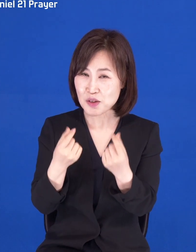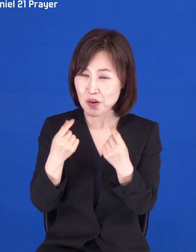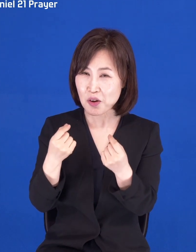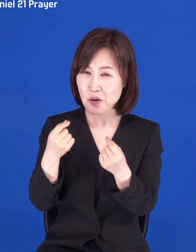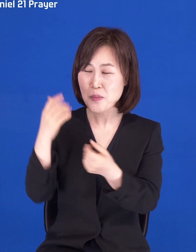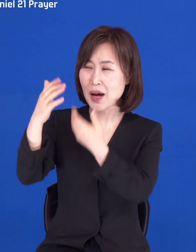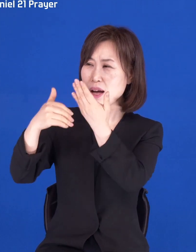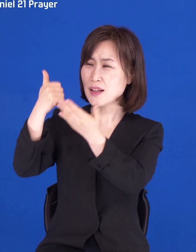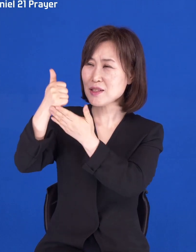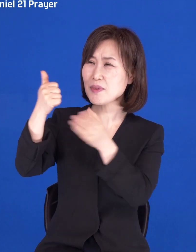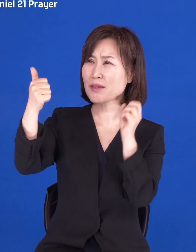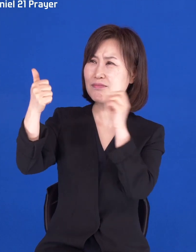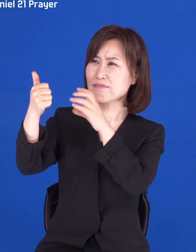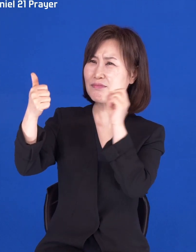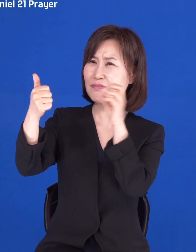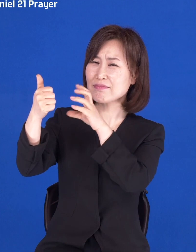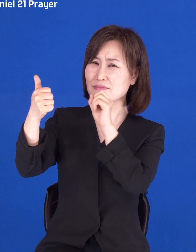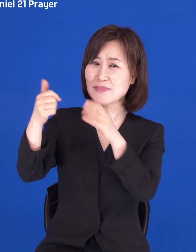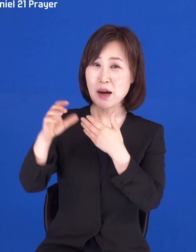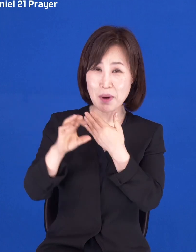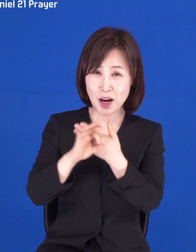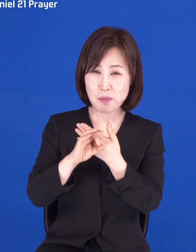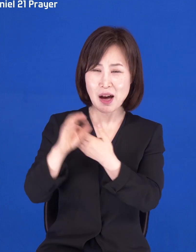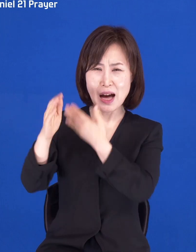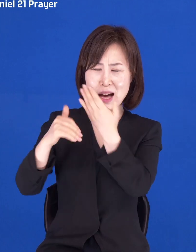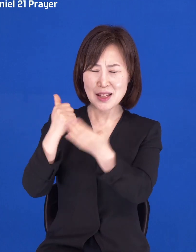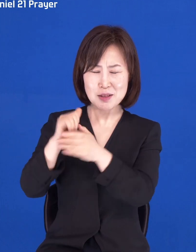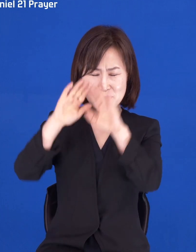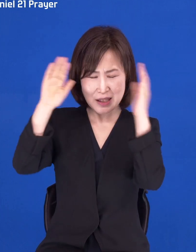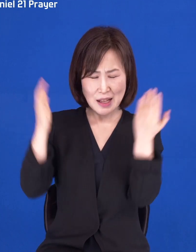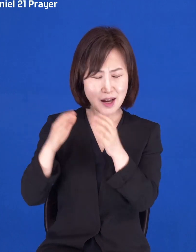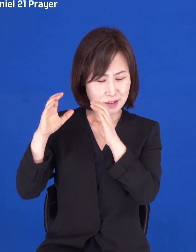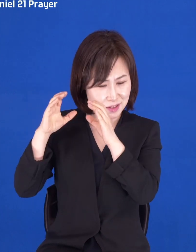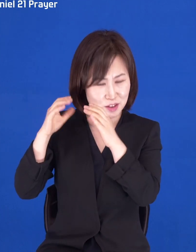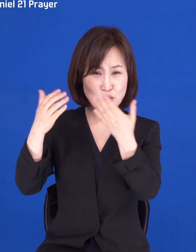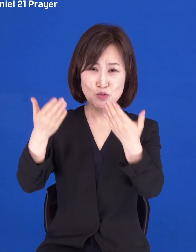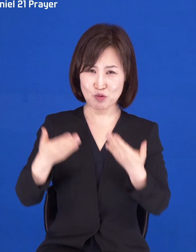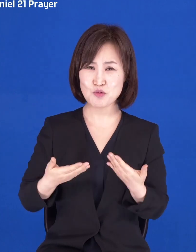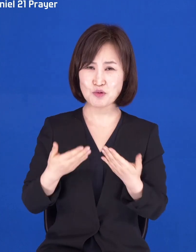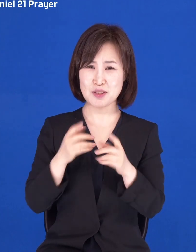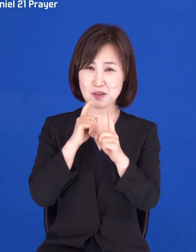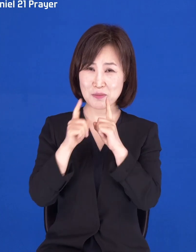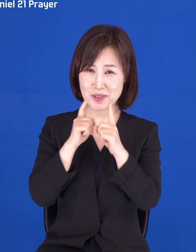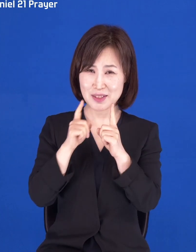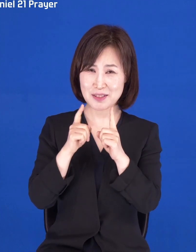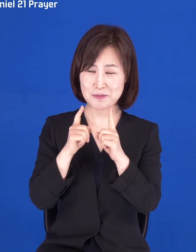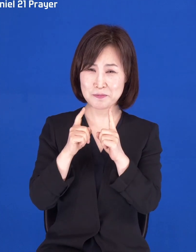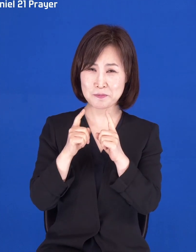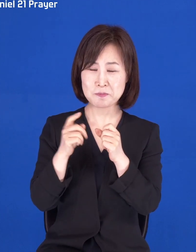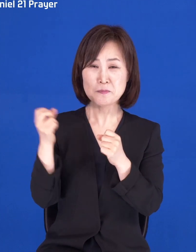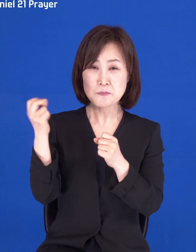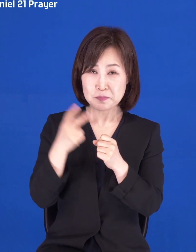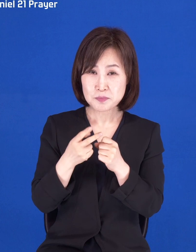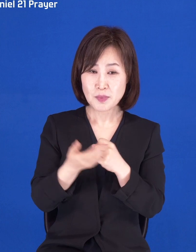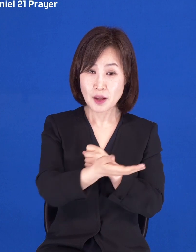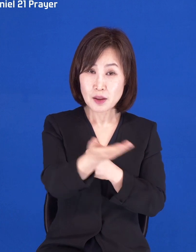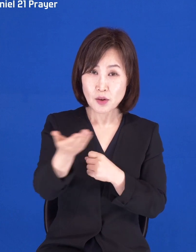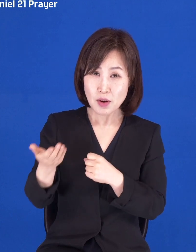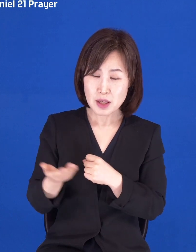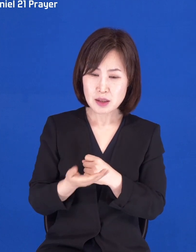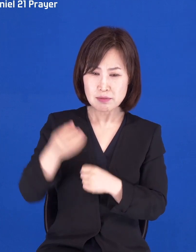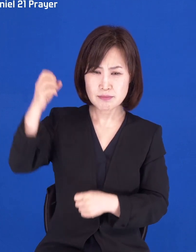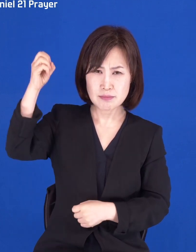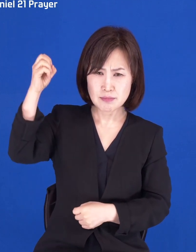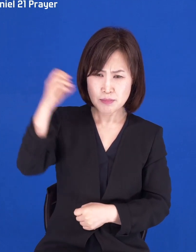된다고, 그러면 우리 하나님께서 들어주신다고 얘기하셨습니다. 그러시면서 너희들은 빛